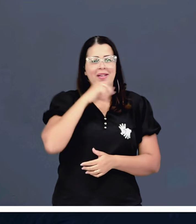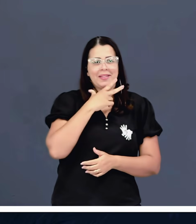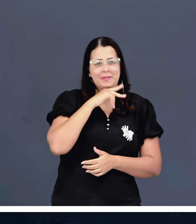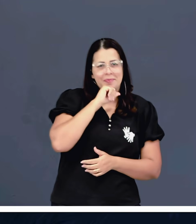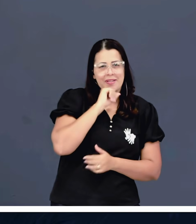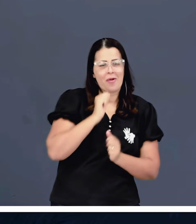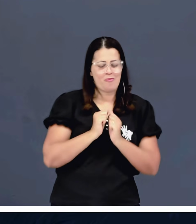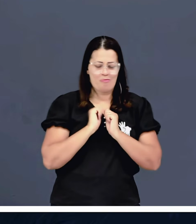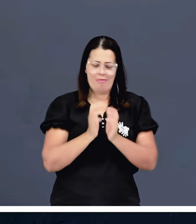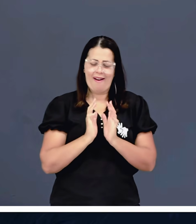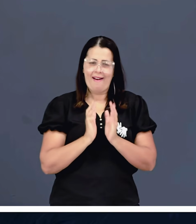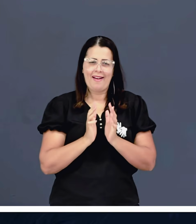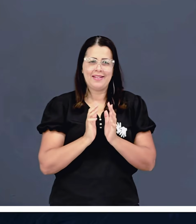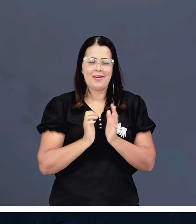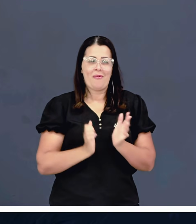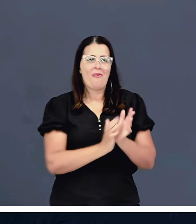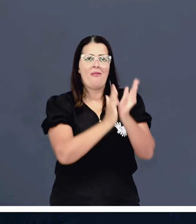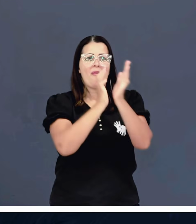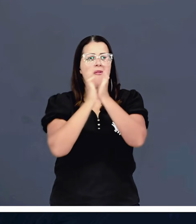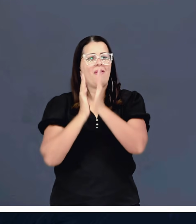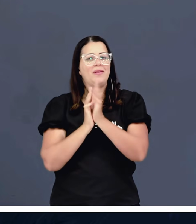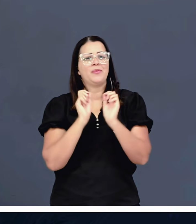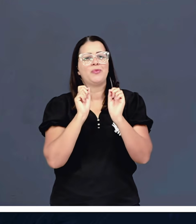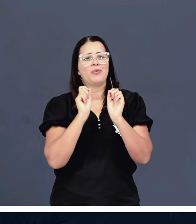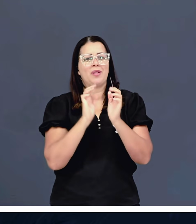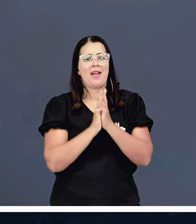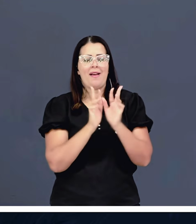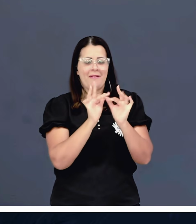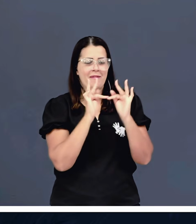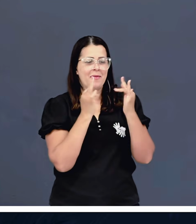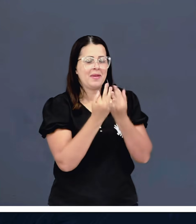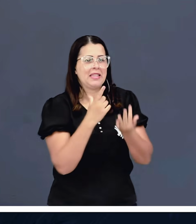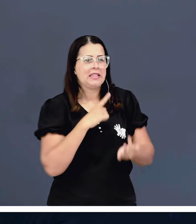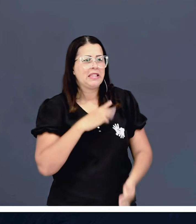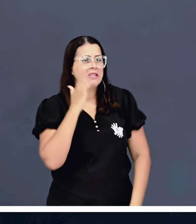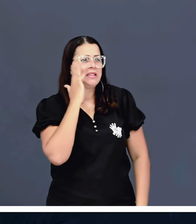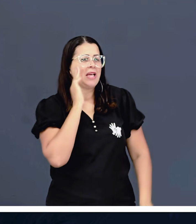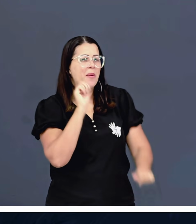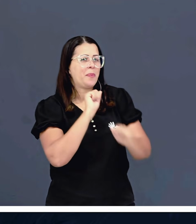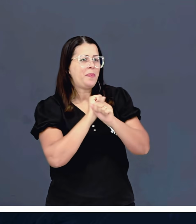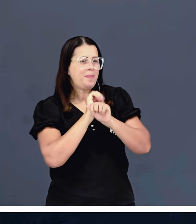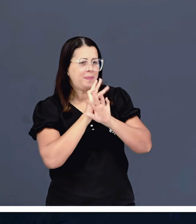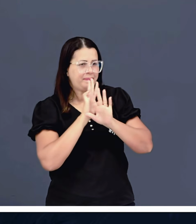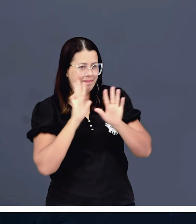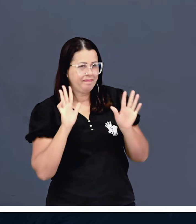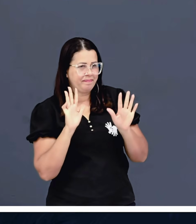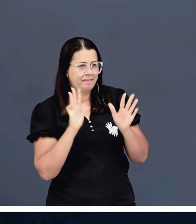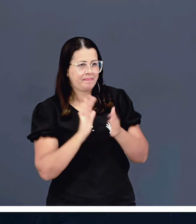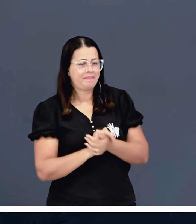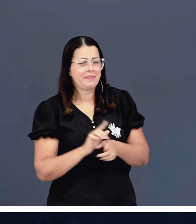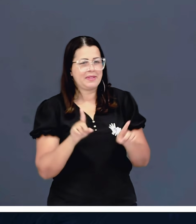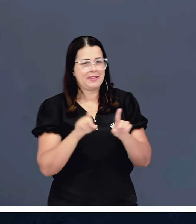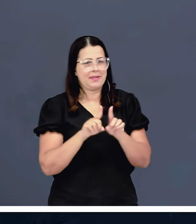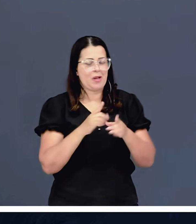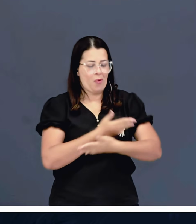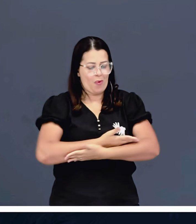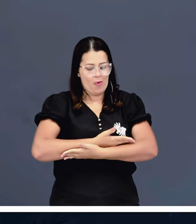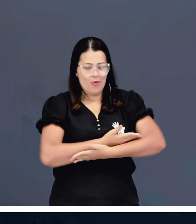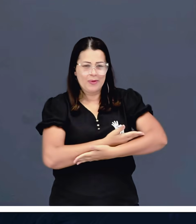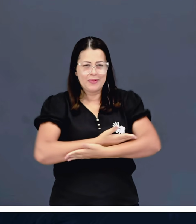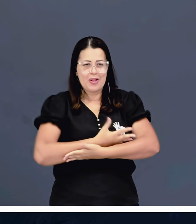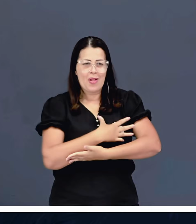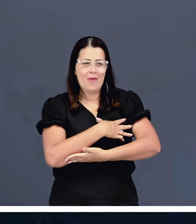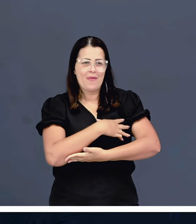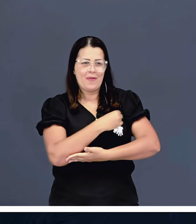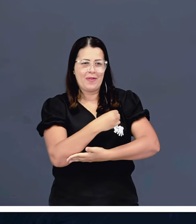essa é uma atitude louvável, né? Quando os pais têm esse entendimento, têm esse desprendimento de trazer